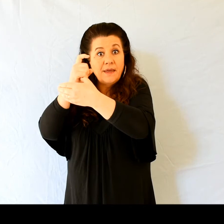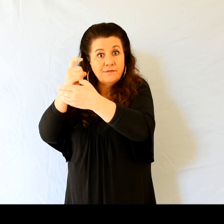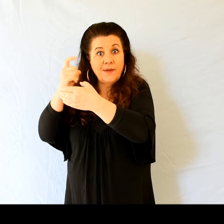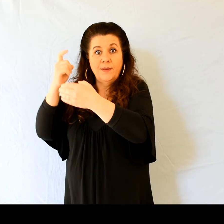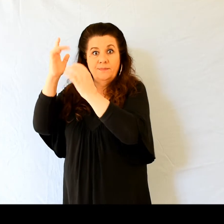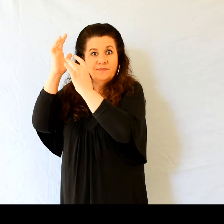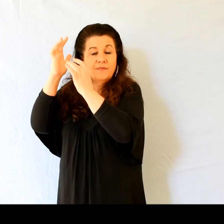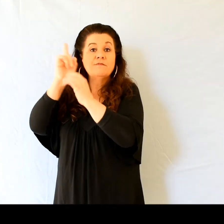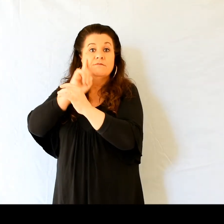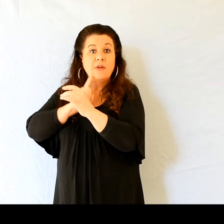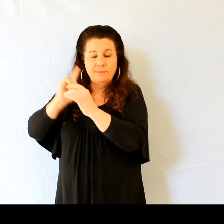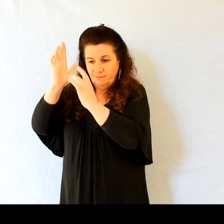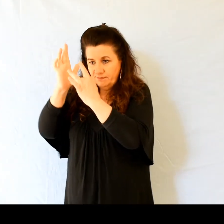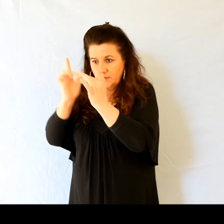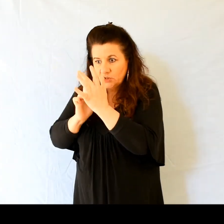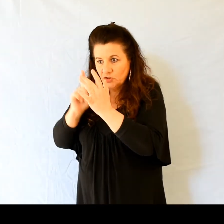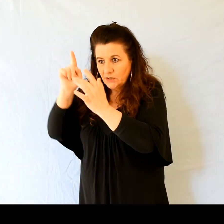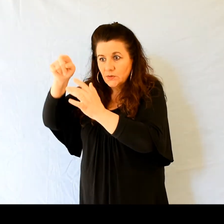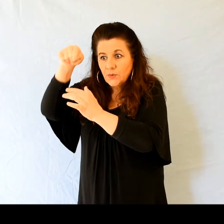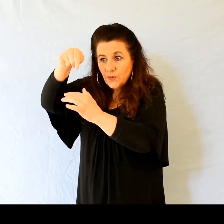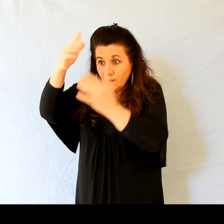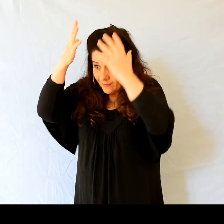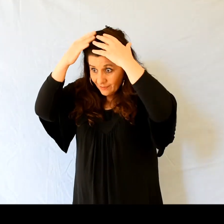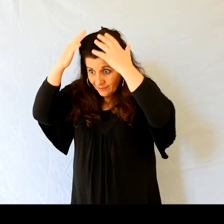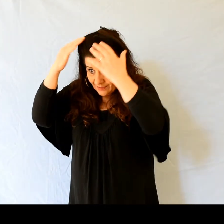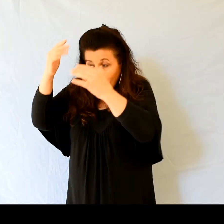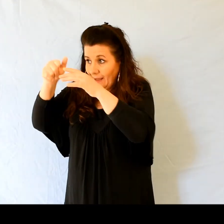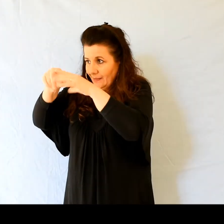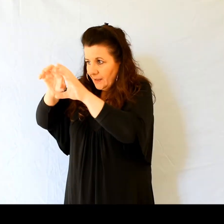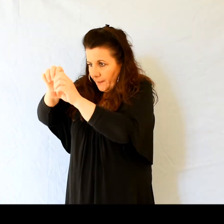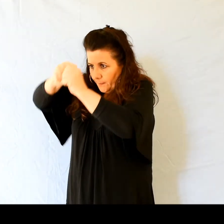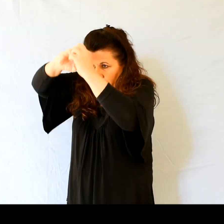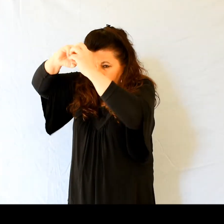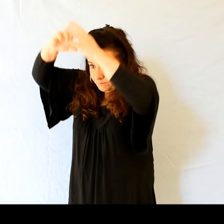Or, de leur côté, quelques-uns s'indignaient.